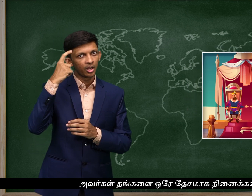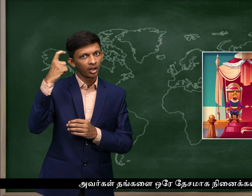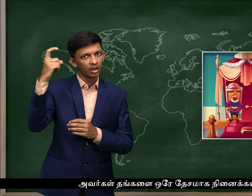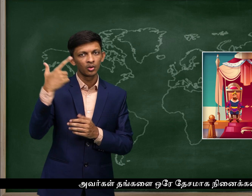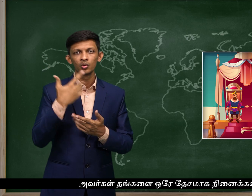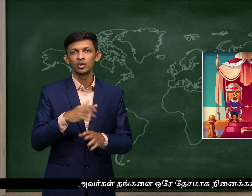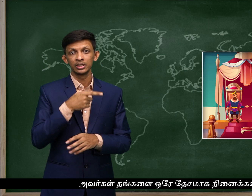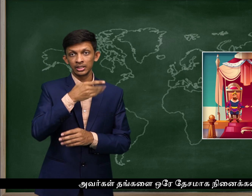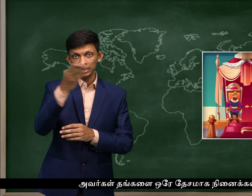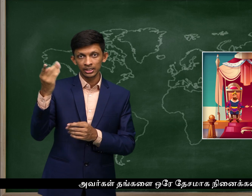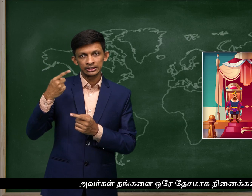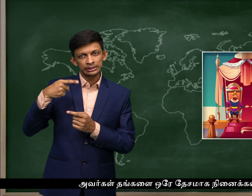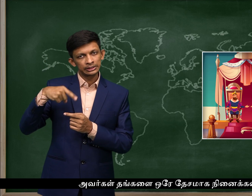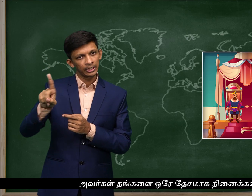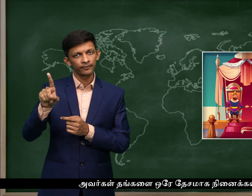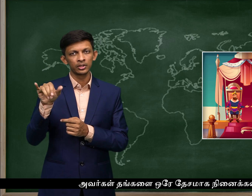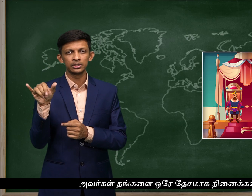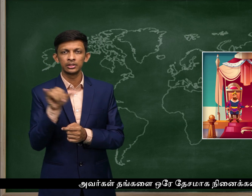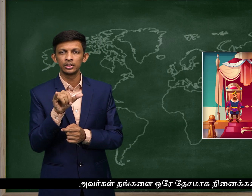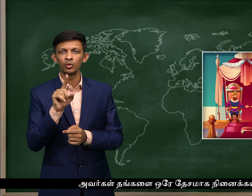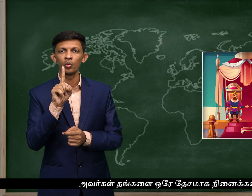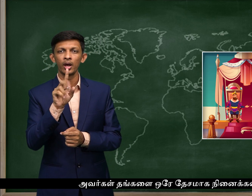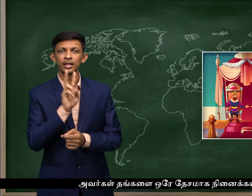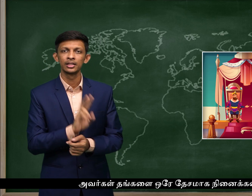அவர்கள் தங்களை ஒரே தேசமாக நினைக்கவில்லை.